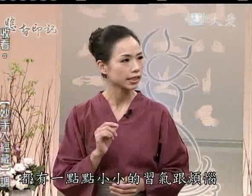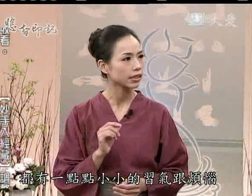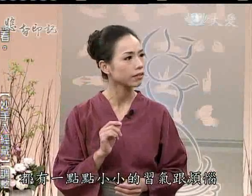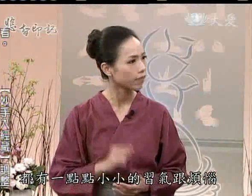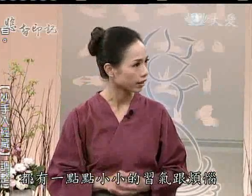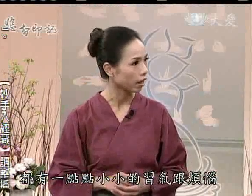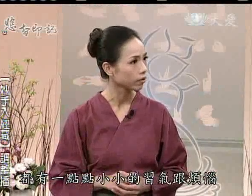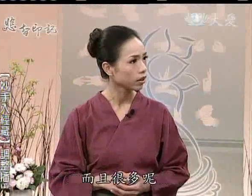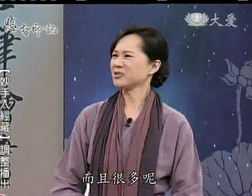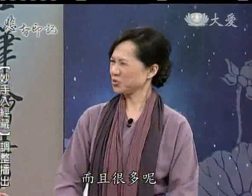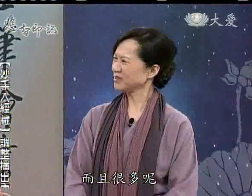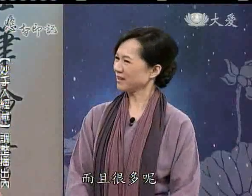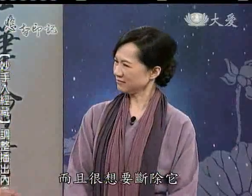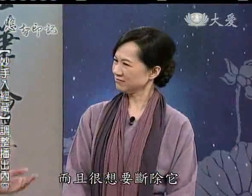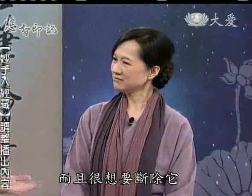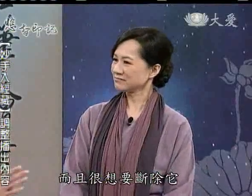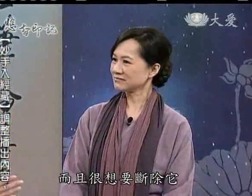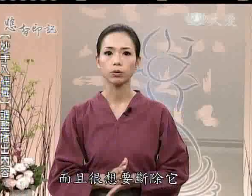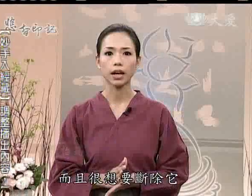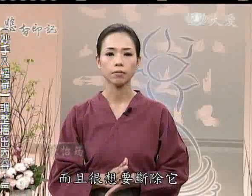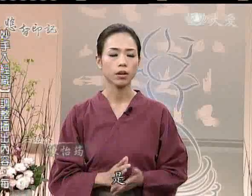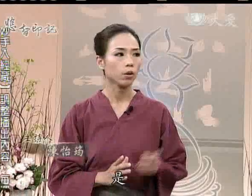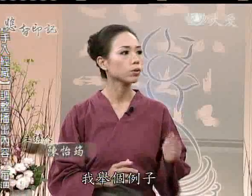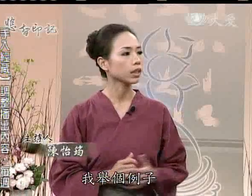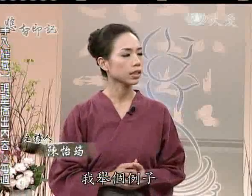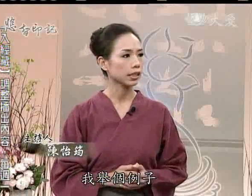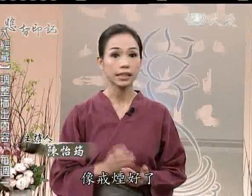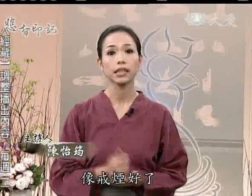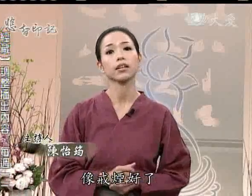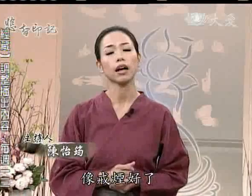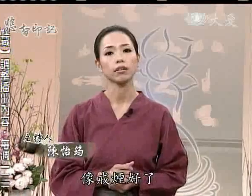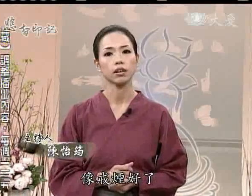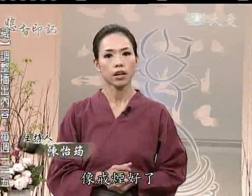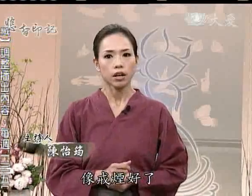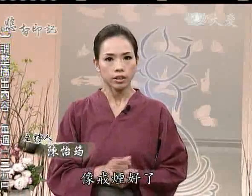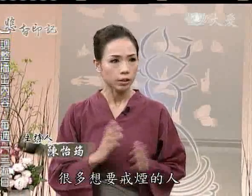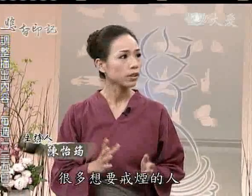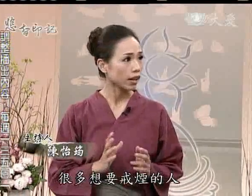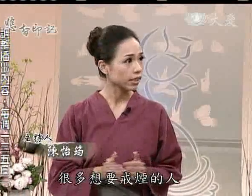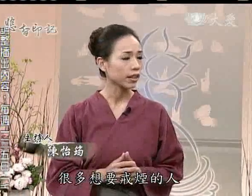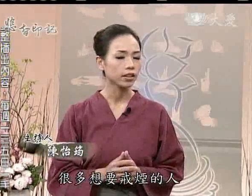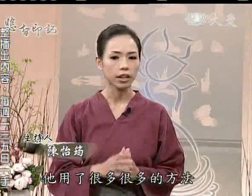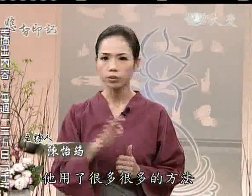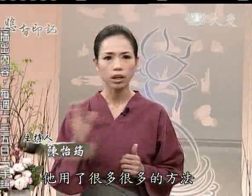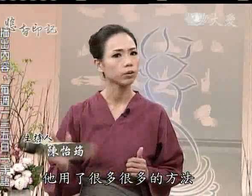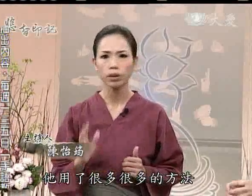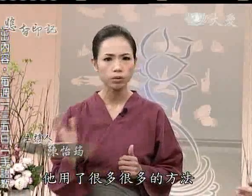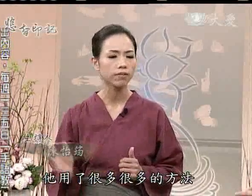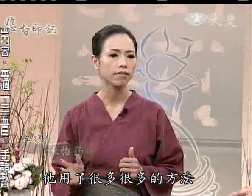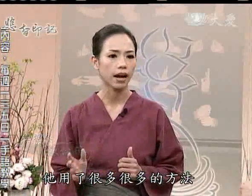气跟烦恼， 而且很多呢， 而且很想要断除它。 是， 我举个例子，像戒烟好了，很多想要戒烟的人，他用了很多很多的方法